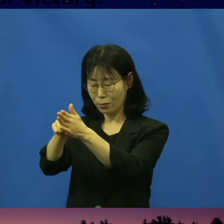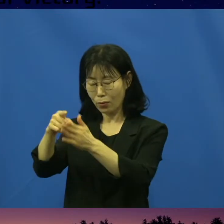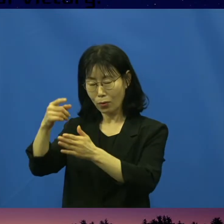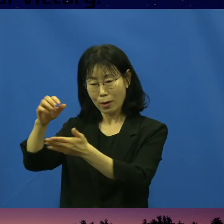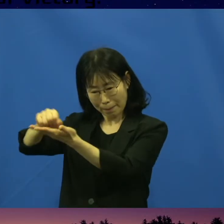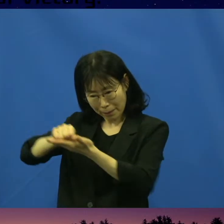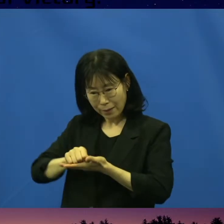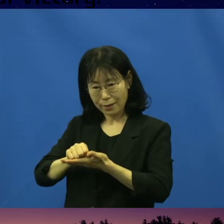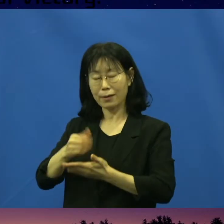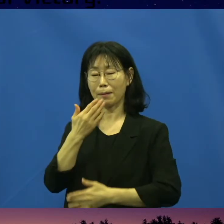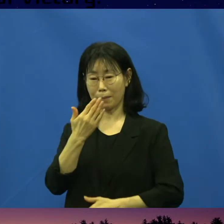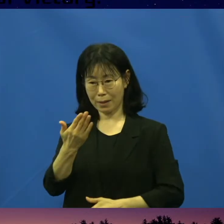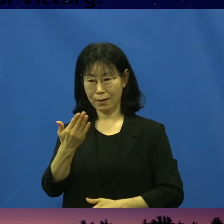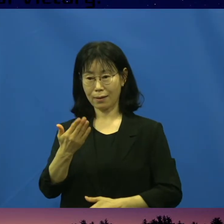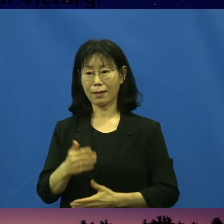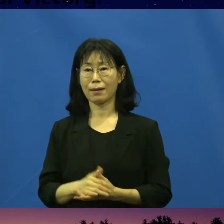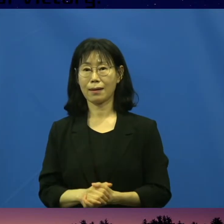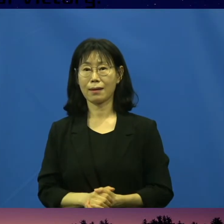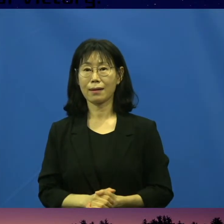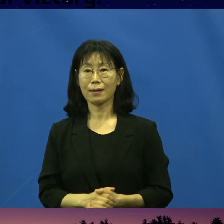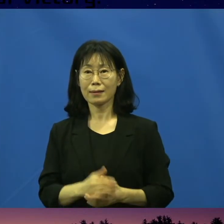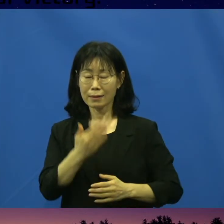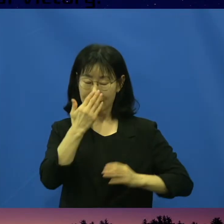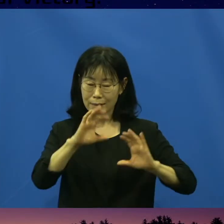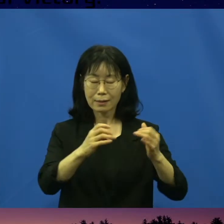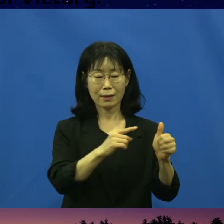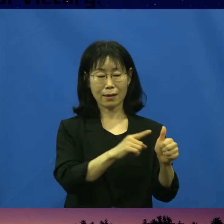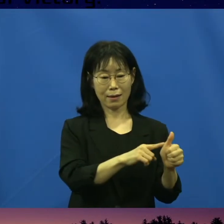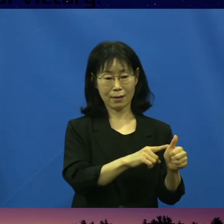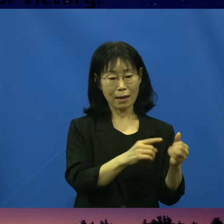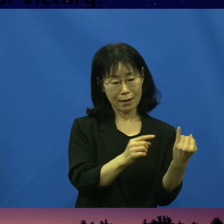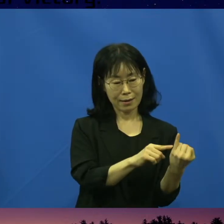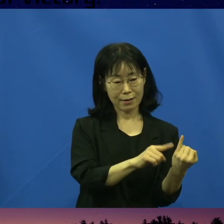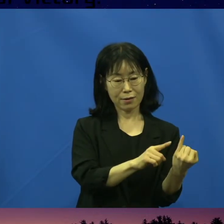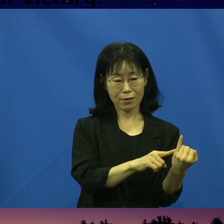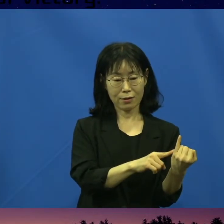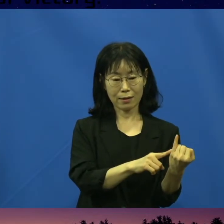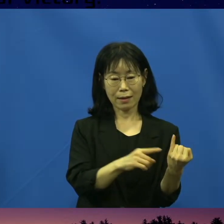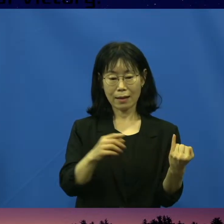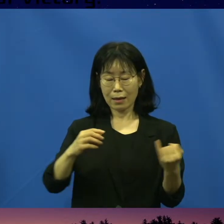포로로 붙잡혀온 소녀가 나만을 살릴 복음을 가지고 있었다는 거예요.